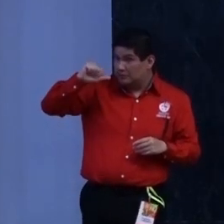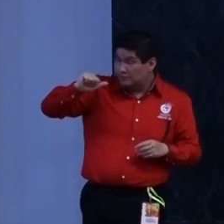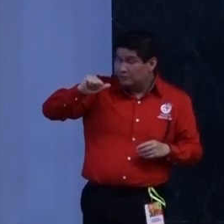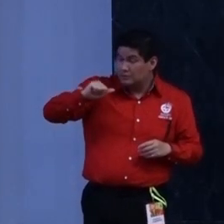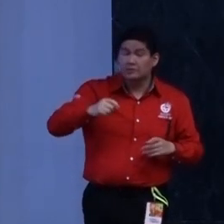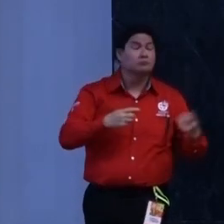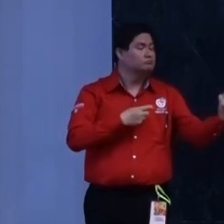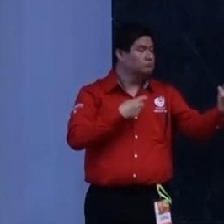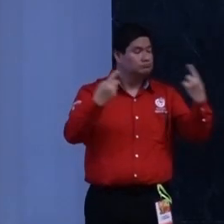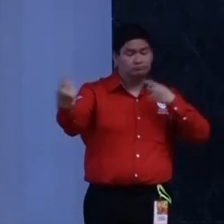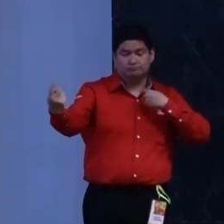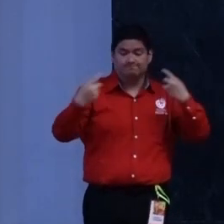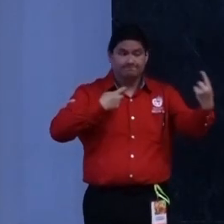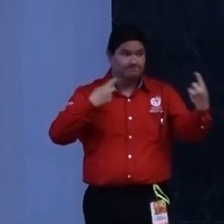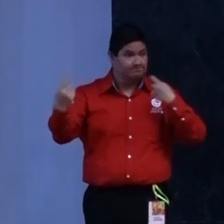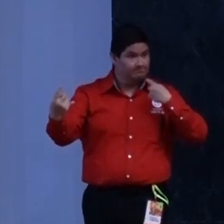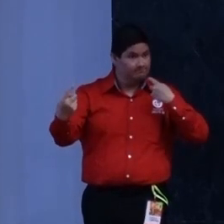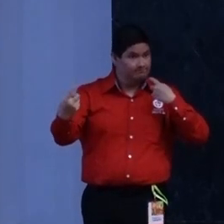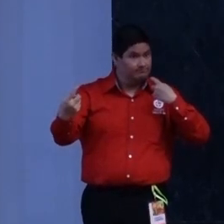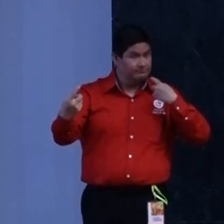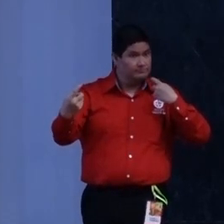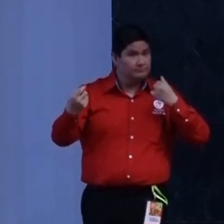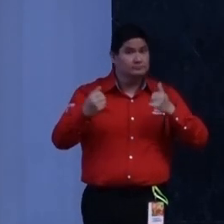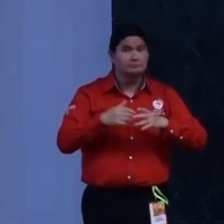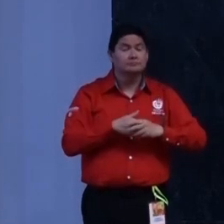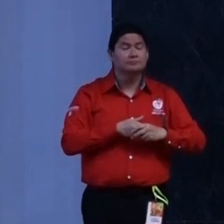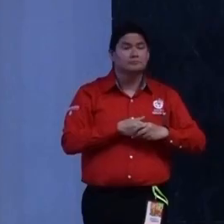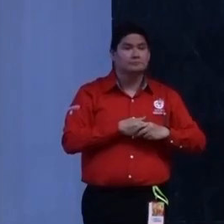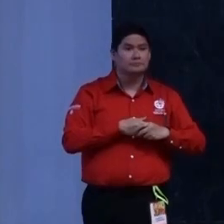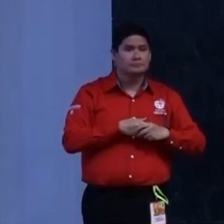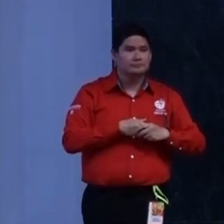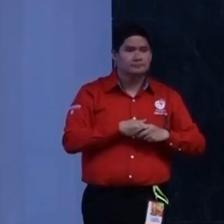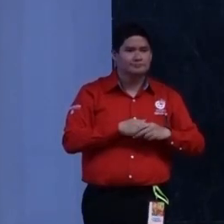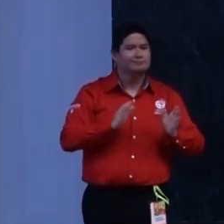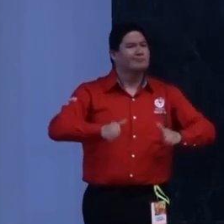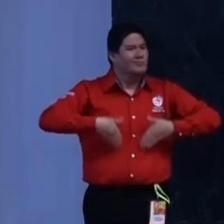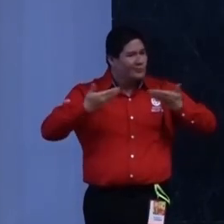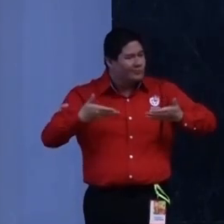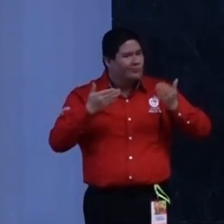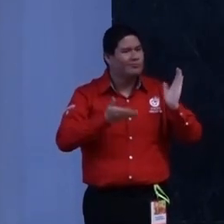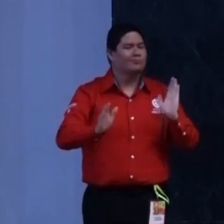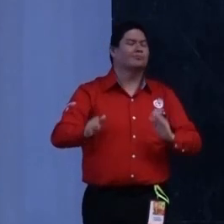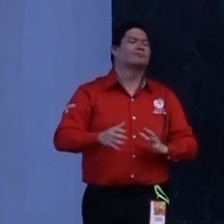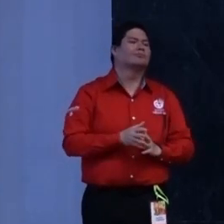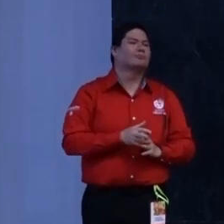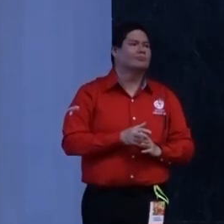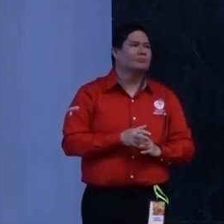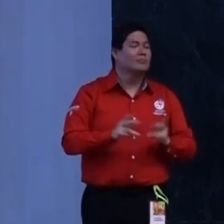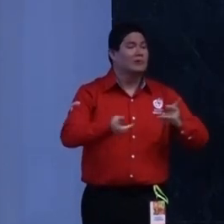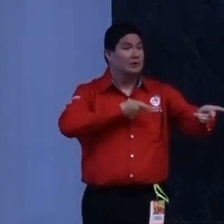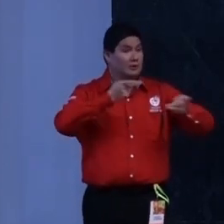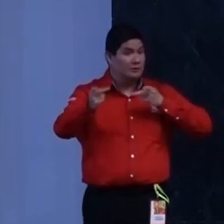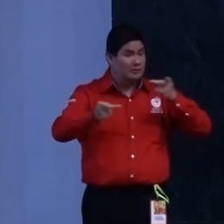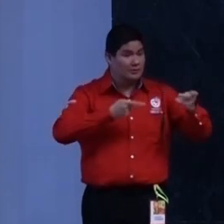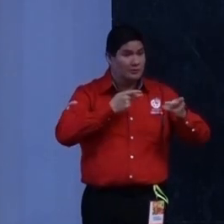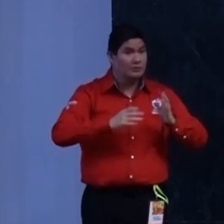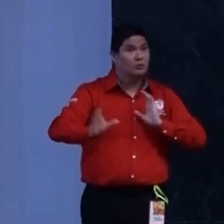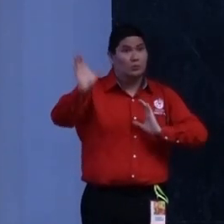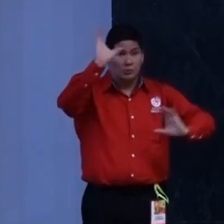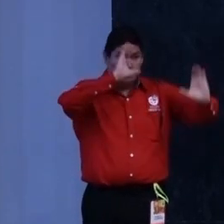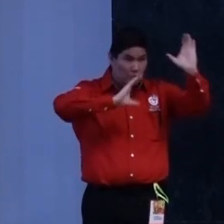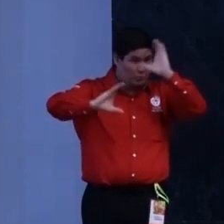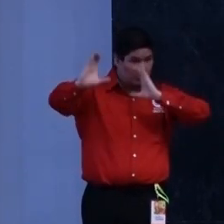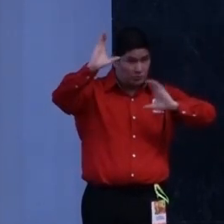equipo y la apuesta sería pues animarnos a construir una cultura de